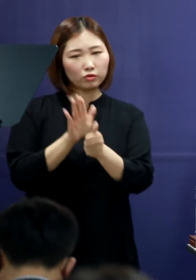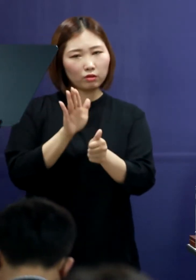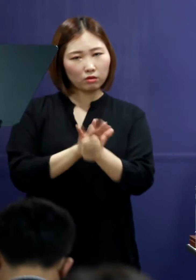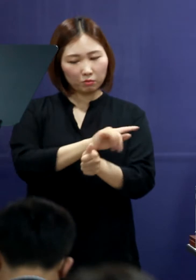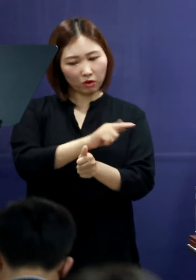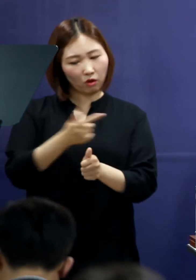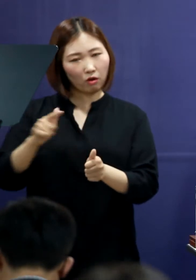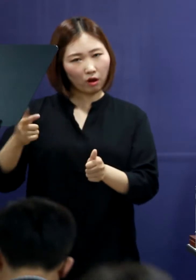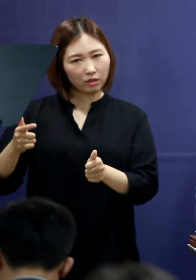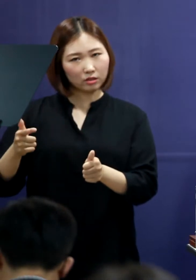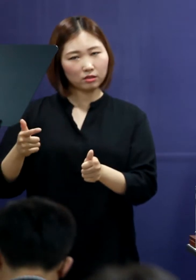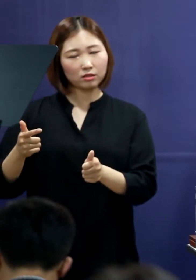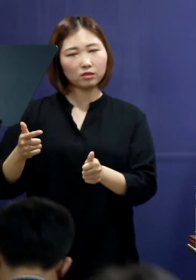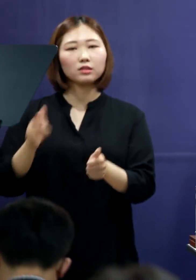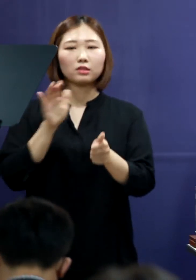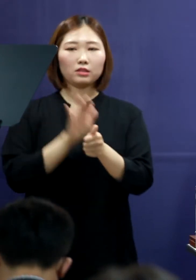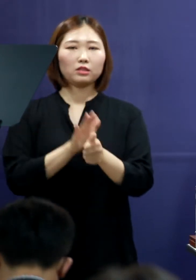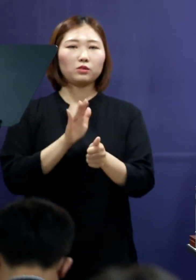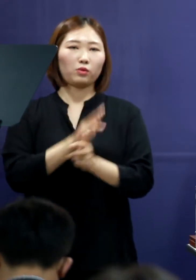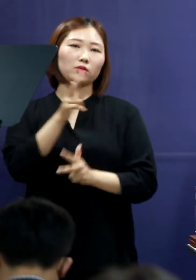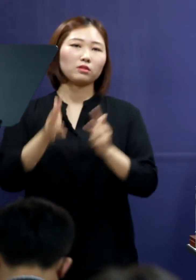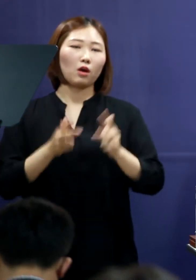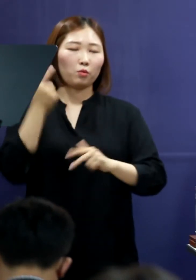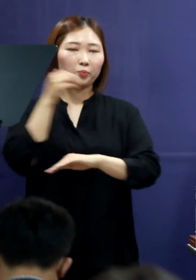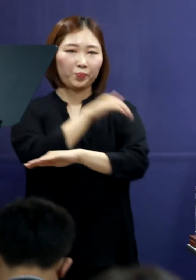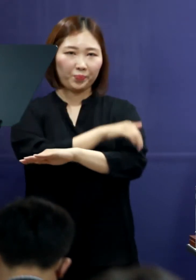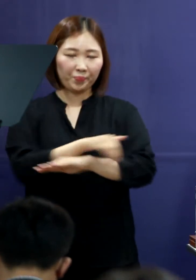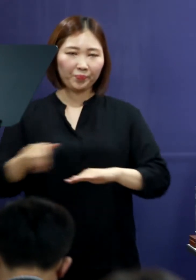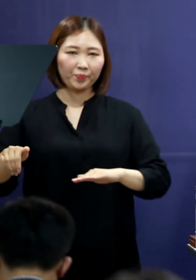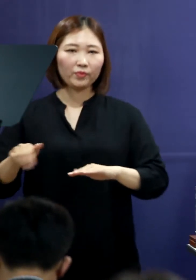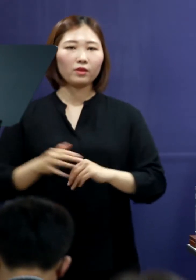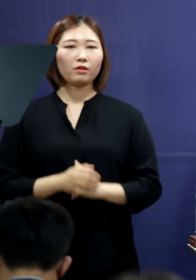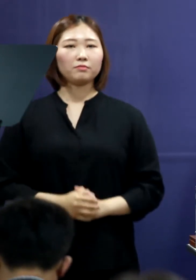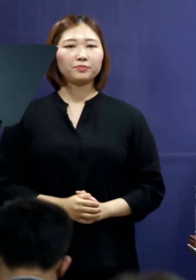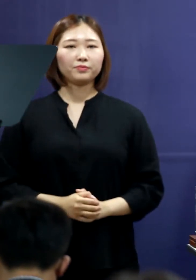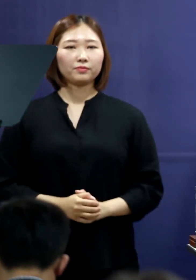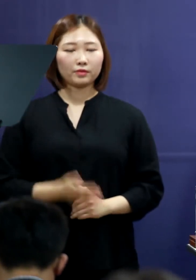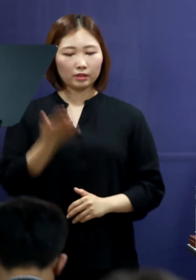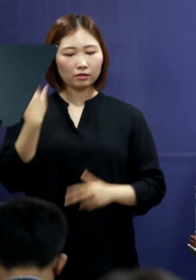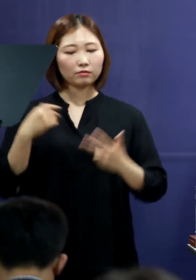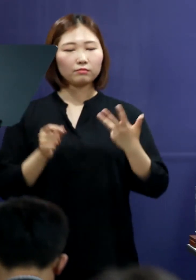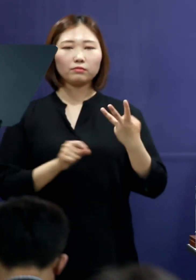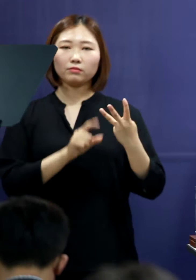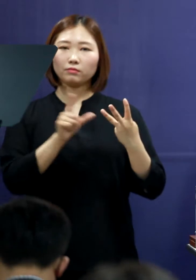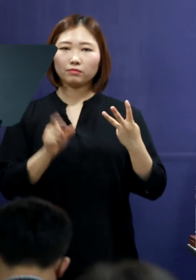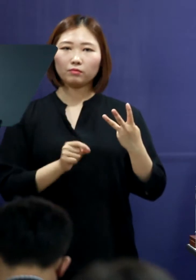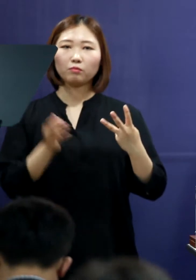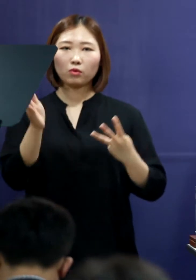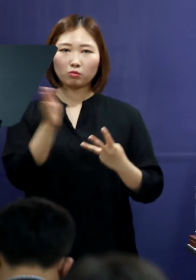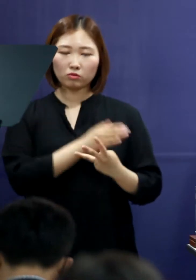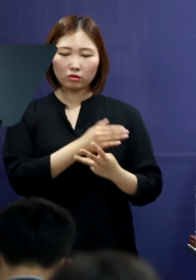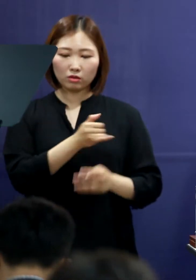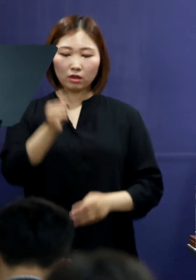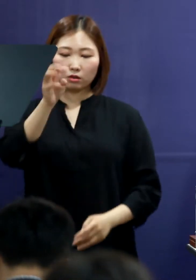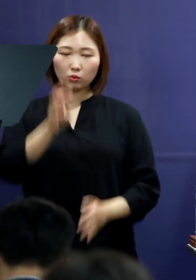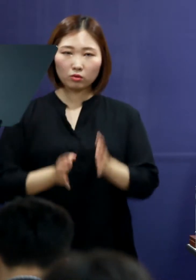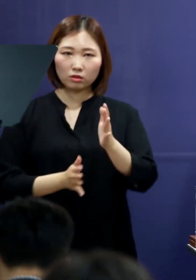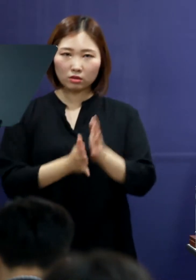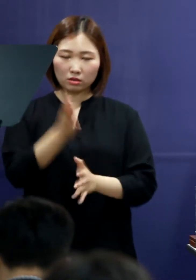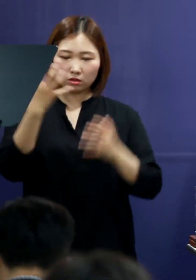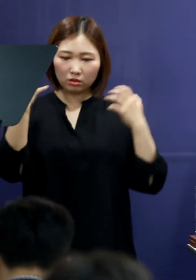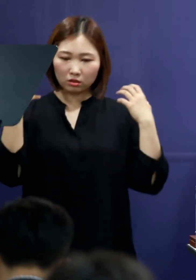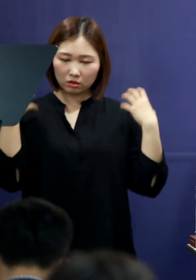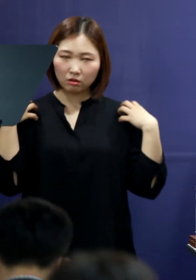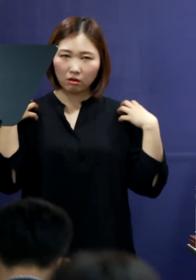각종 지원 사업도 펼칠 예정입니다. 이를 위해서 지난 3월부터 우리 세종시청